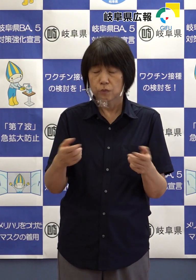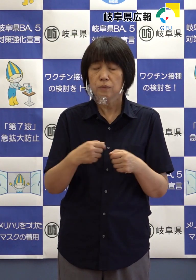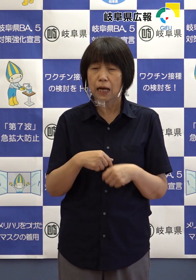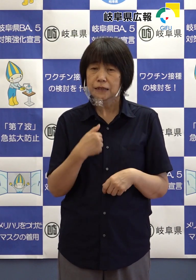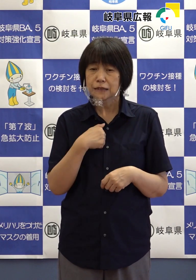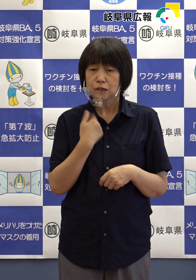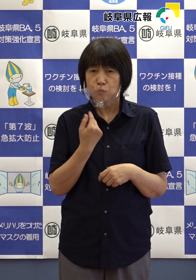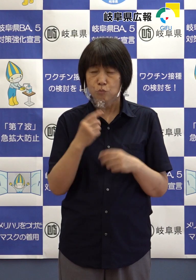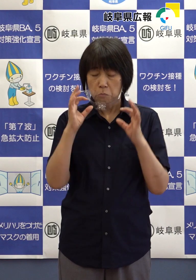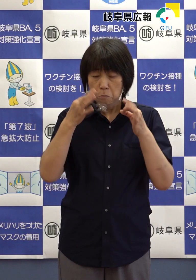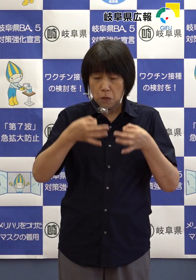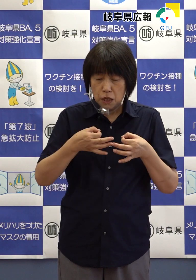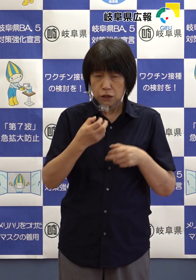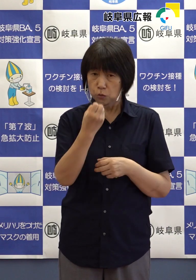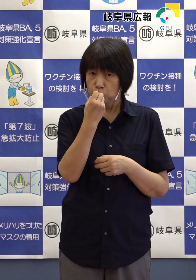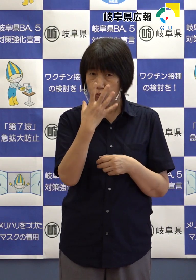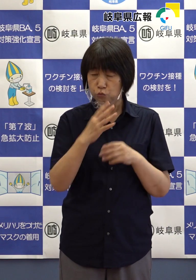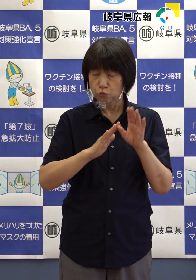立っ